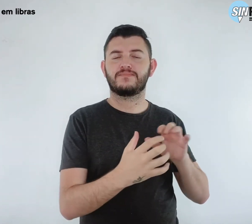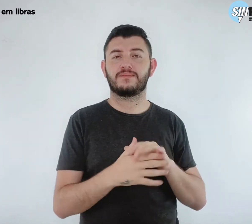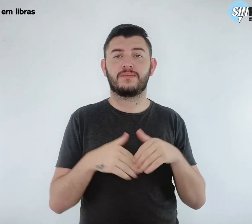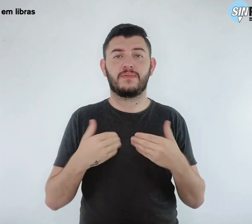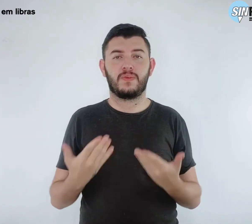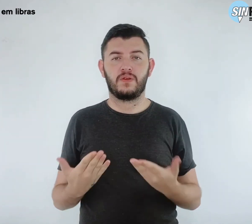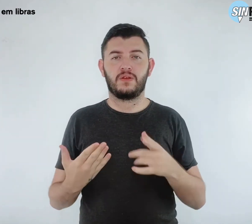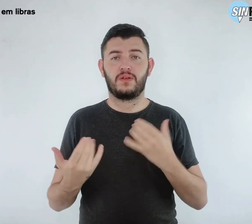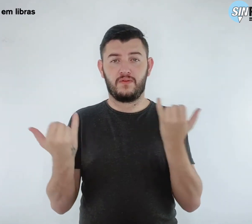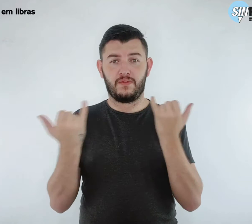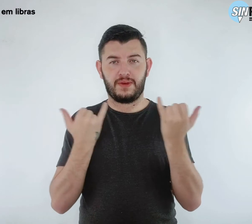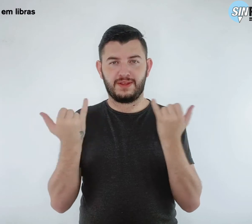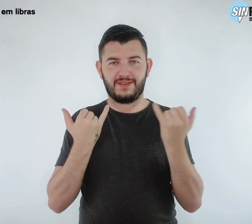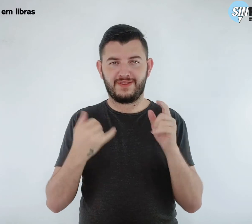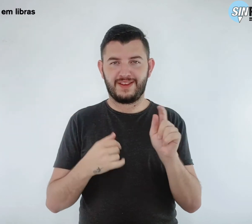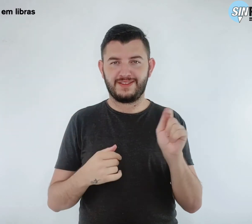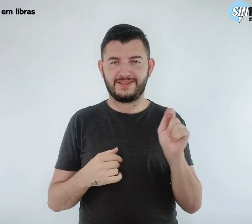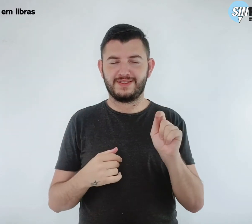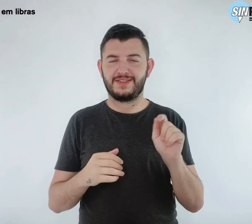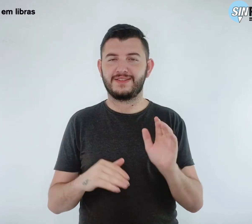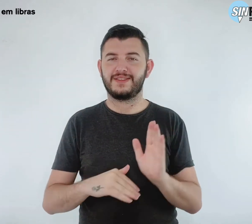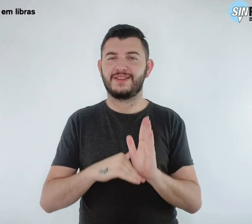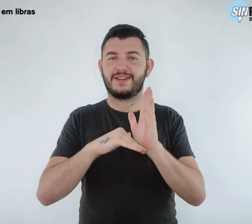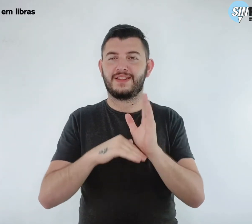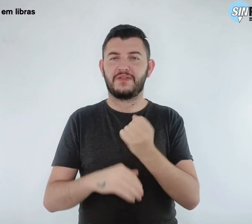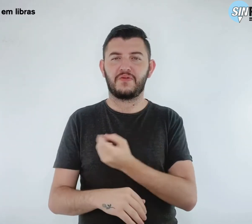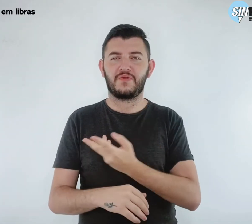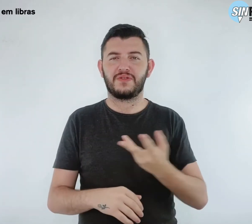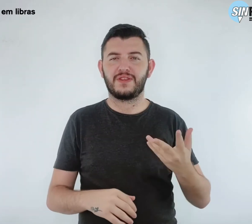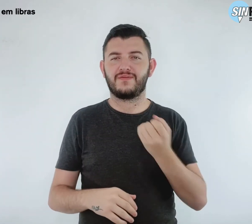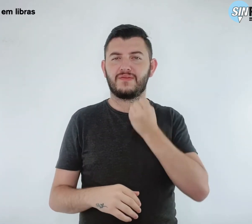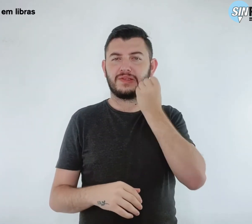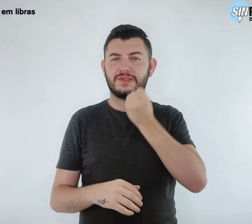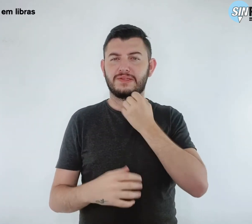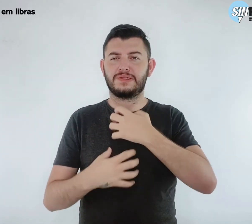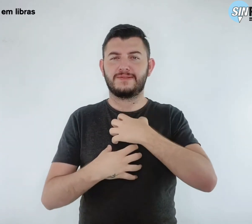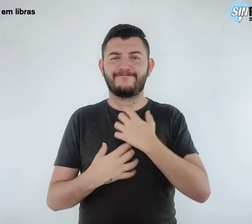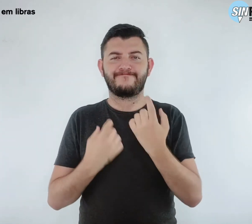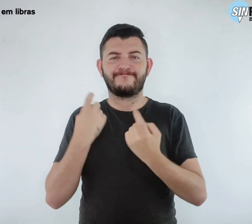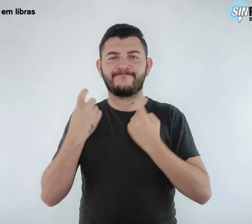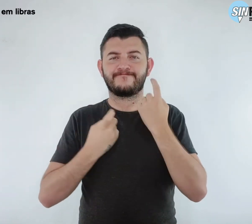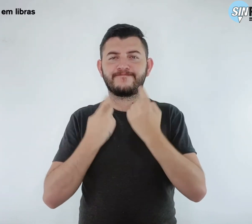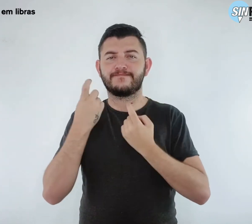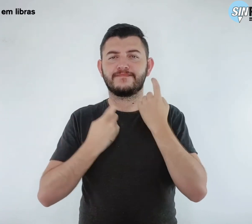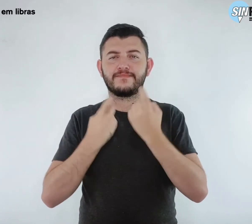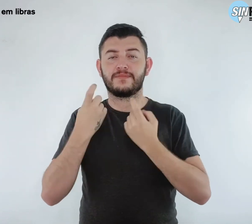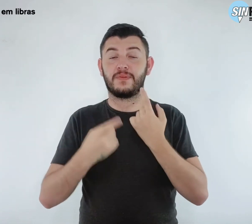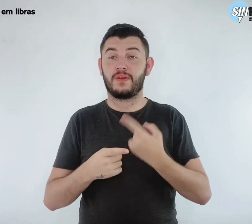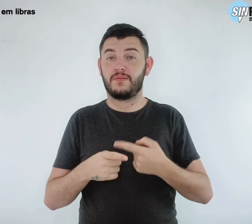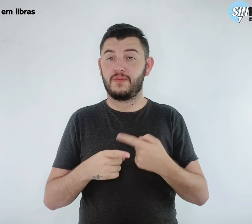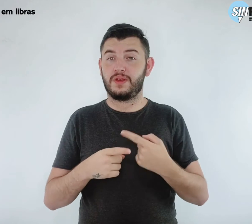disponíveis nesta matéria da Agência Senado, muitos senadores ficaram preocupados, pois, ao